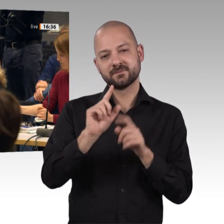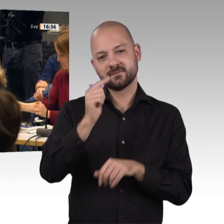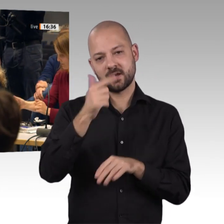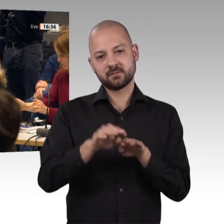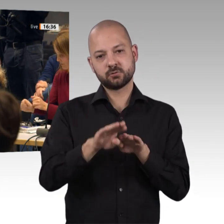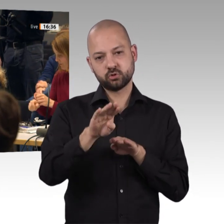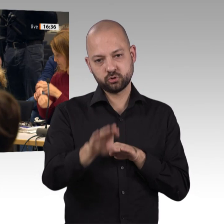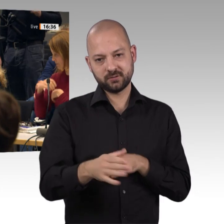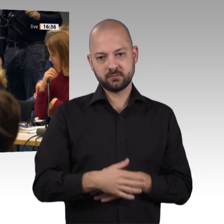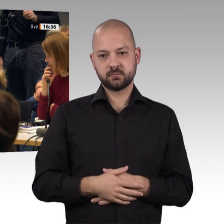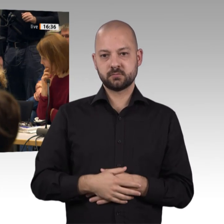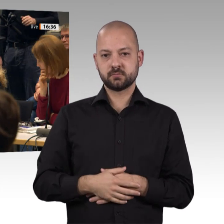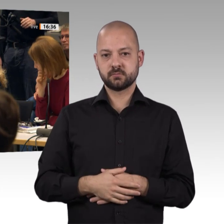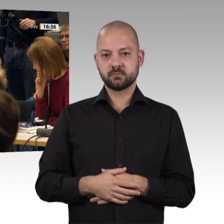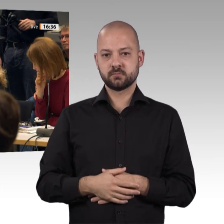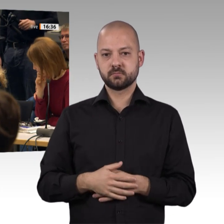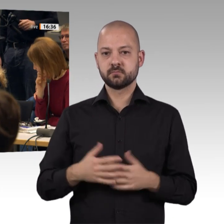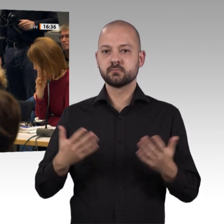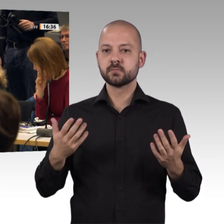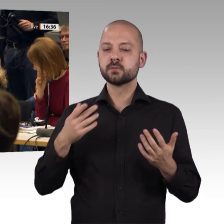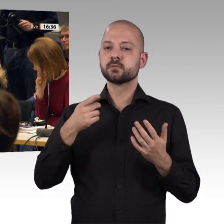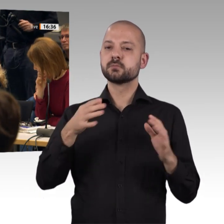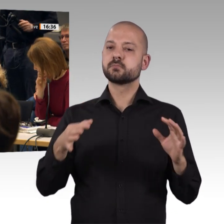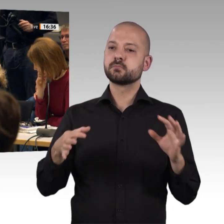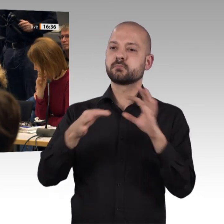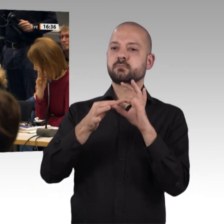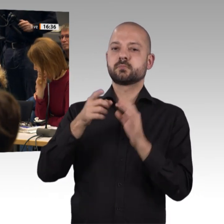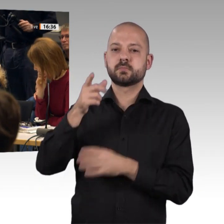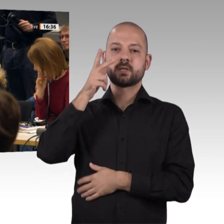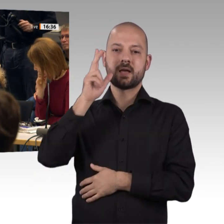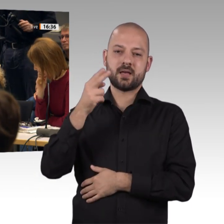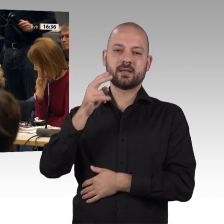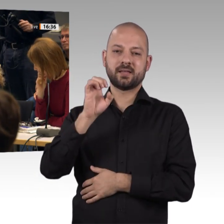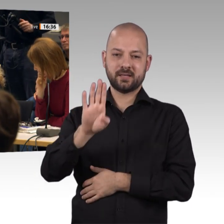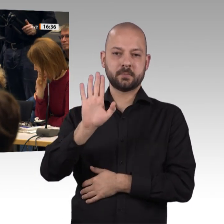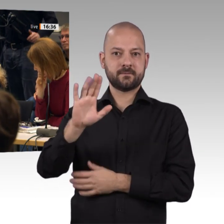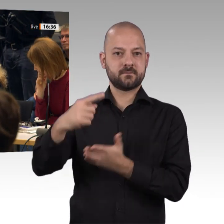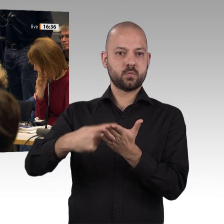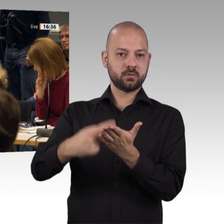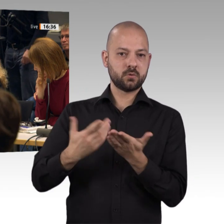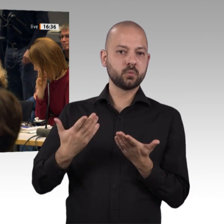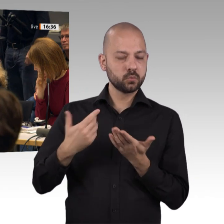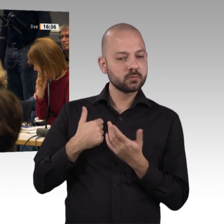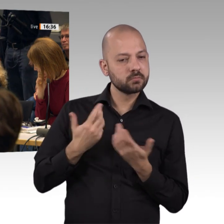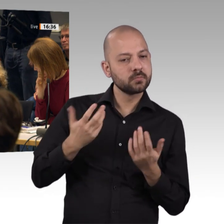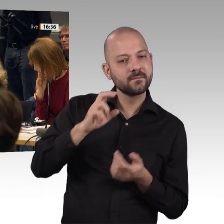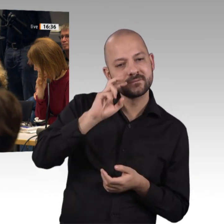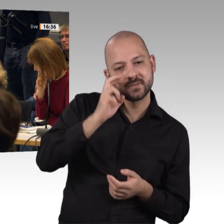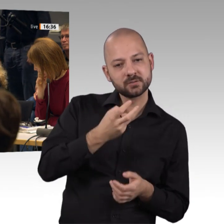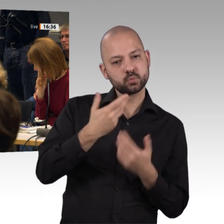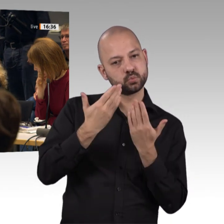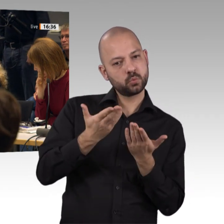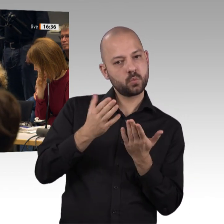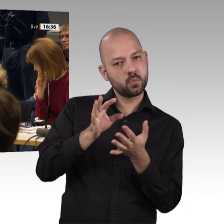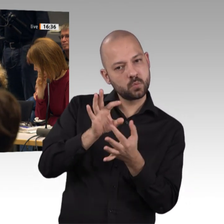aufzumachen, es eben dann dem doch sehr nahe kommt, dass eben die Leistungsberechtigten selbst nicht herangezogen werden